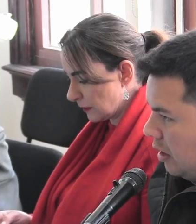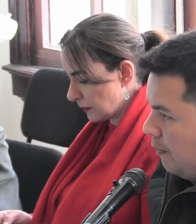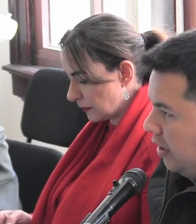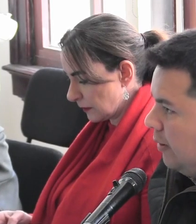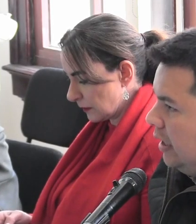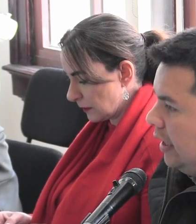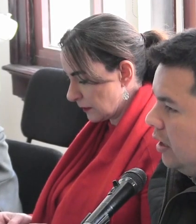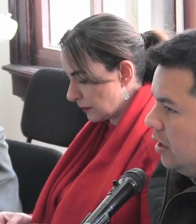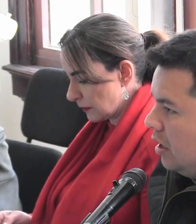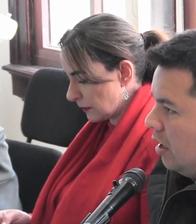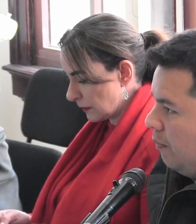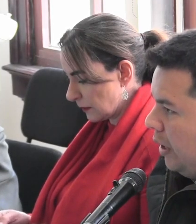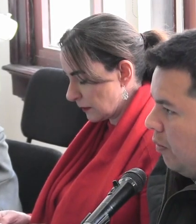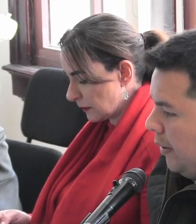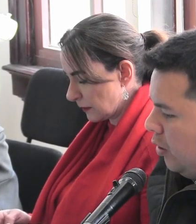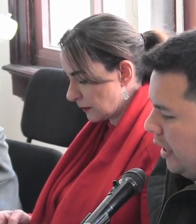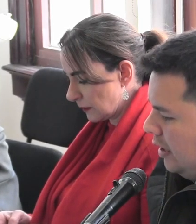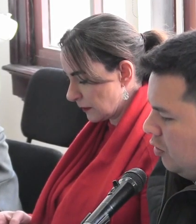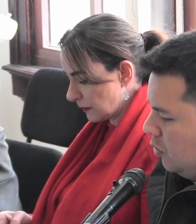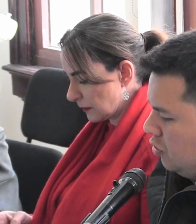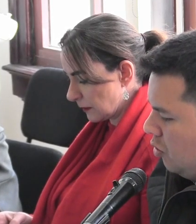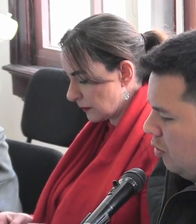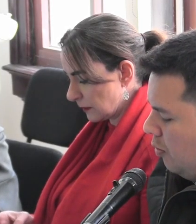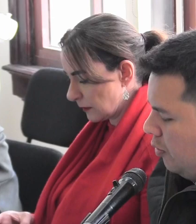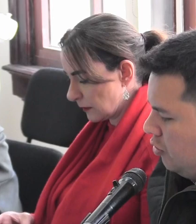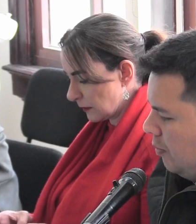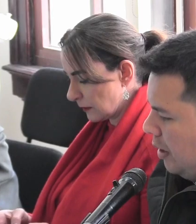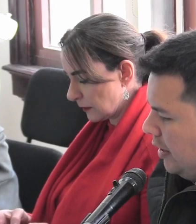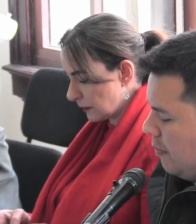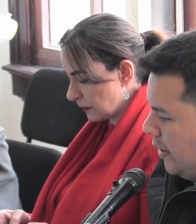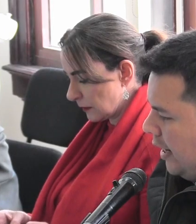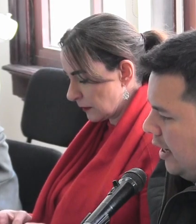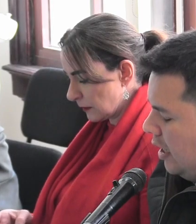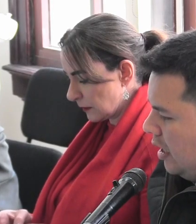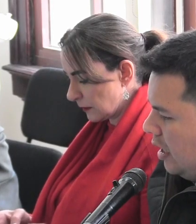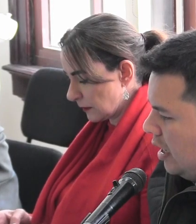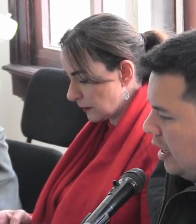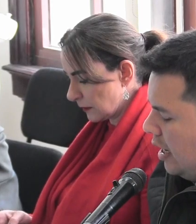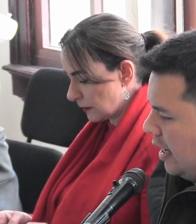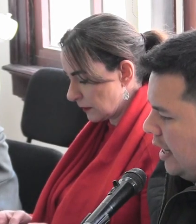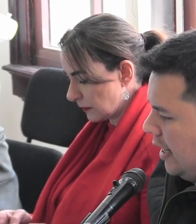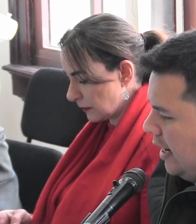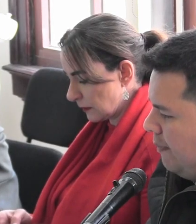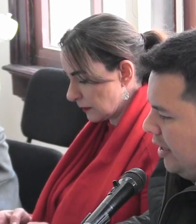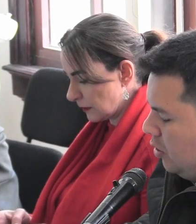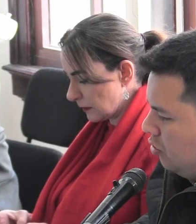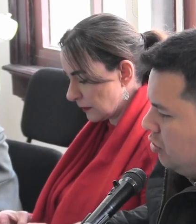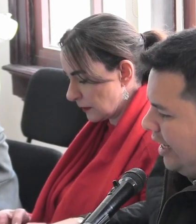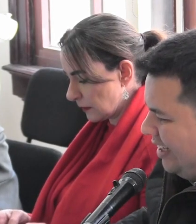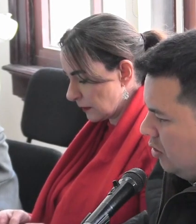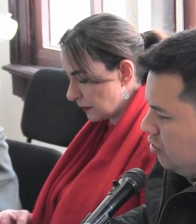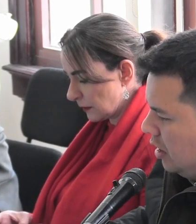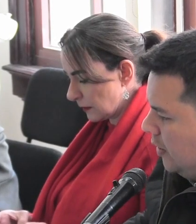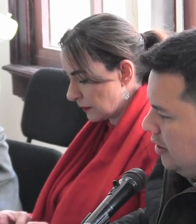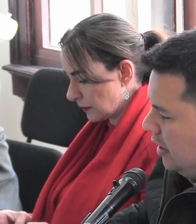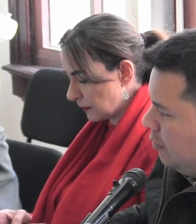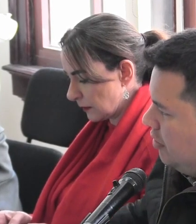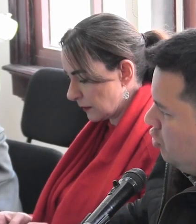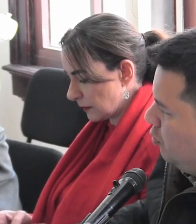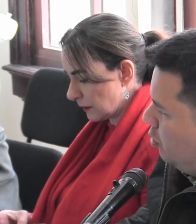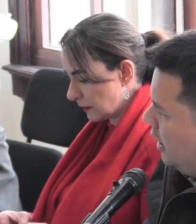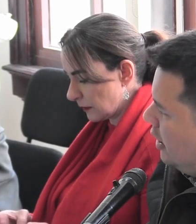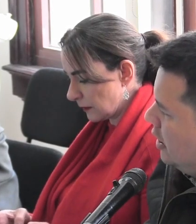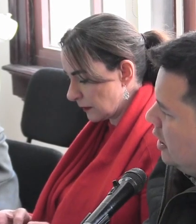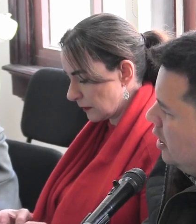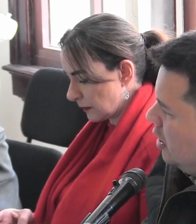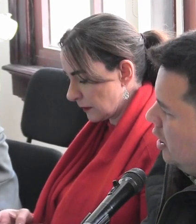que siempre es válida, pero para organismos o simplemente para elementos técnicos que deben ser de la